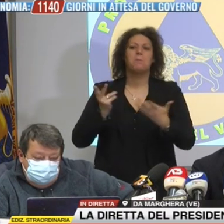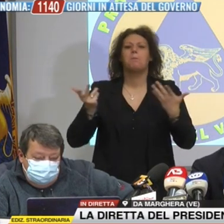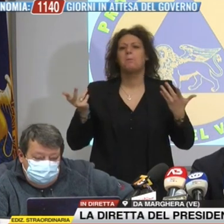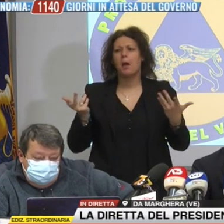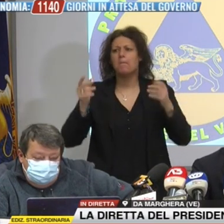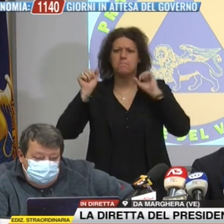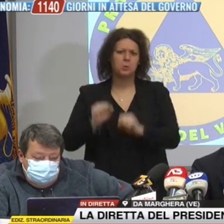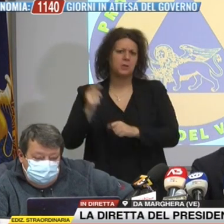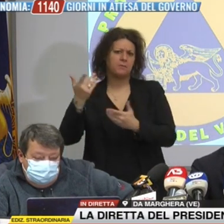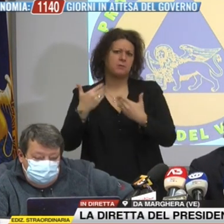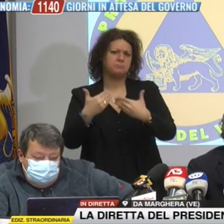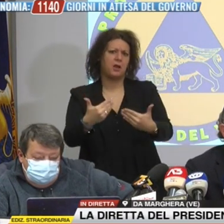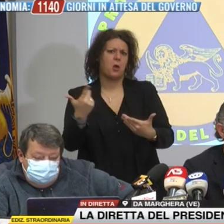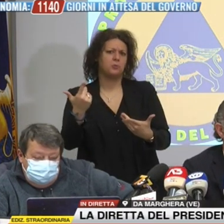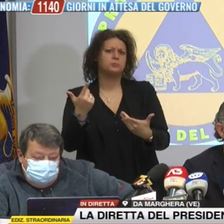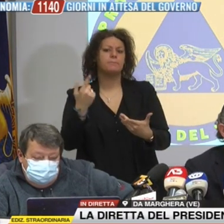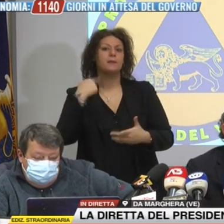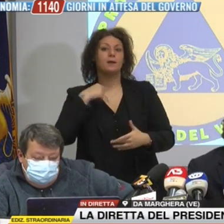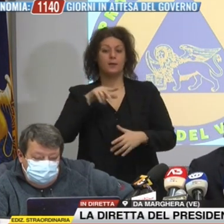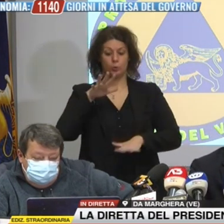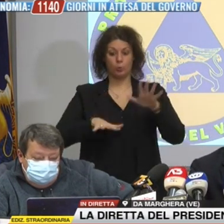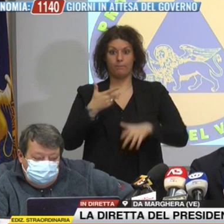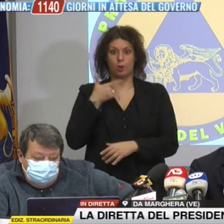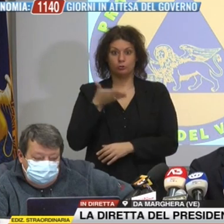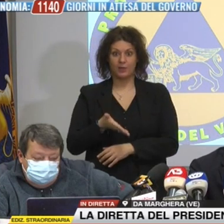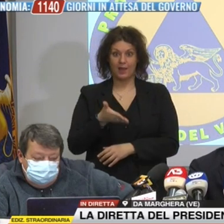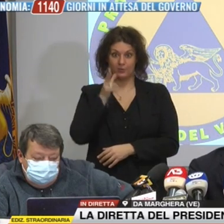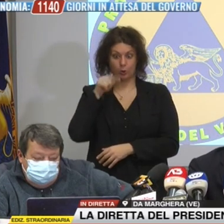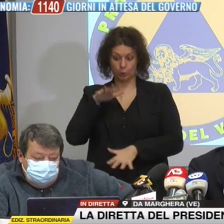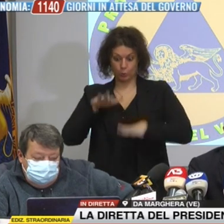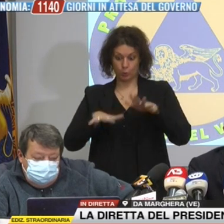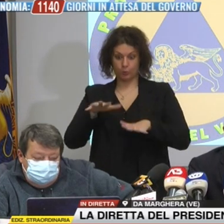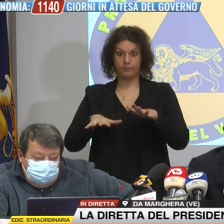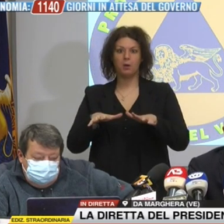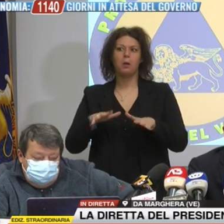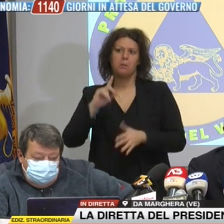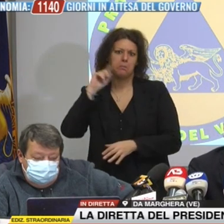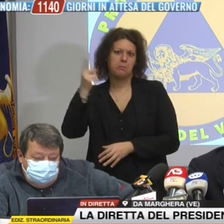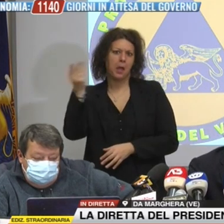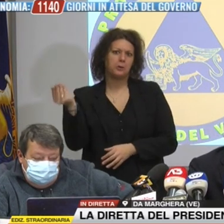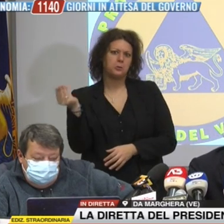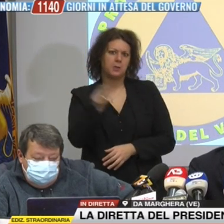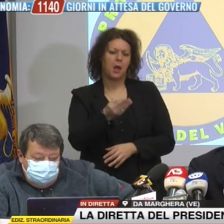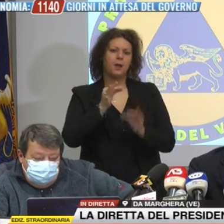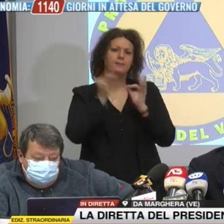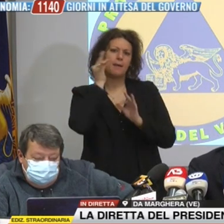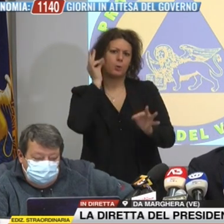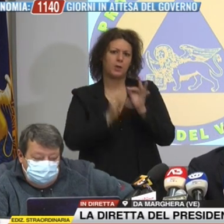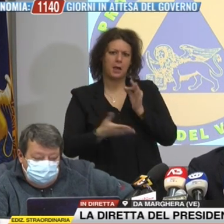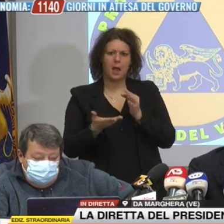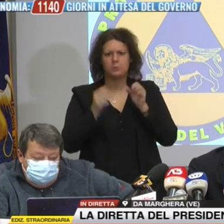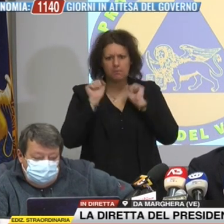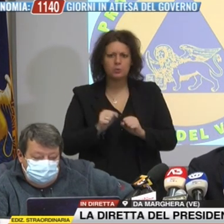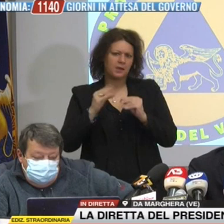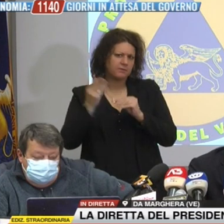risolvibile velocemente se c'era questo dubbio, visto che è una situazione un po' ai limiti, un tampone rapido il medico lo poteva fare o lo poteva